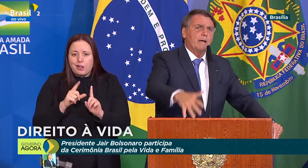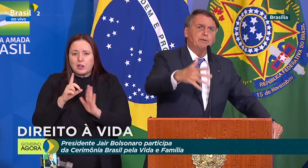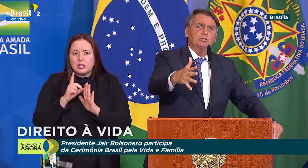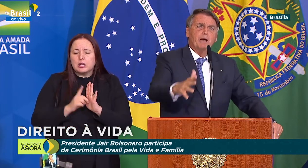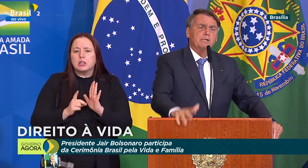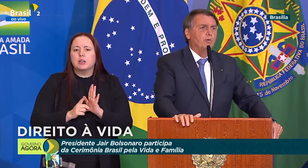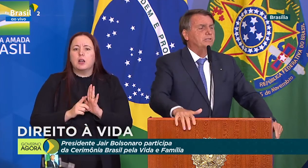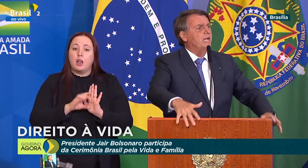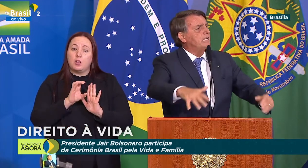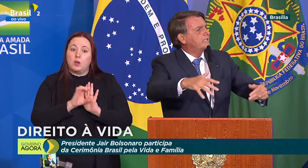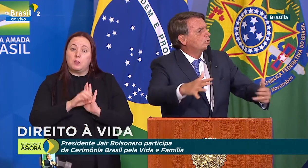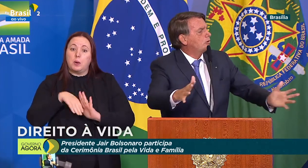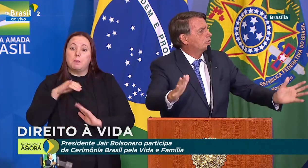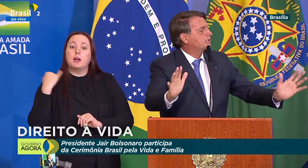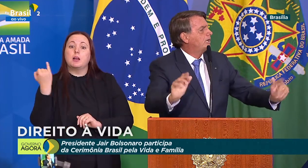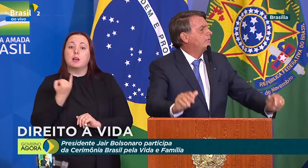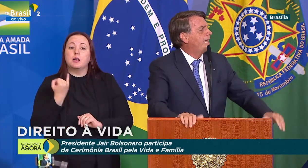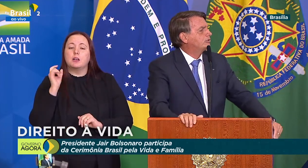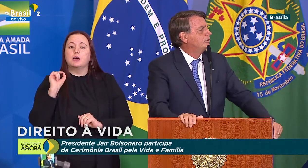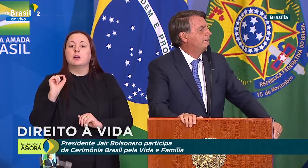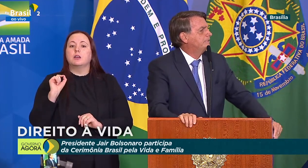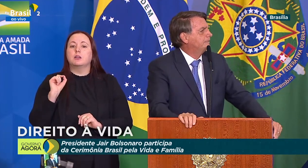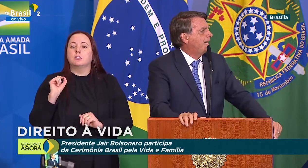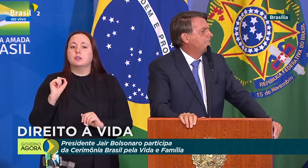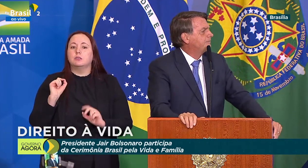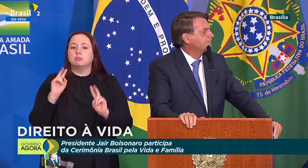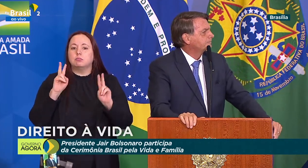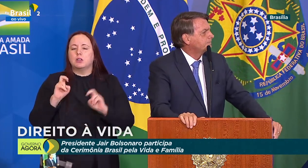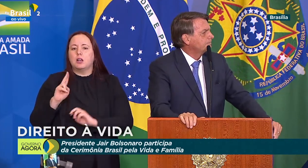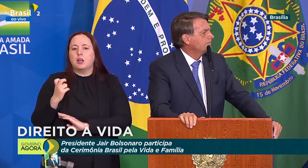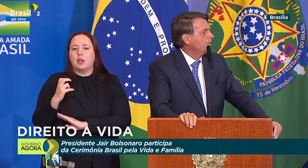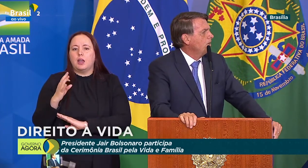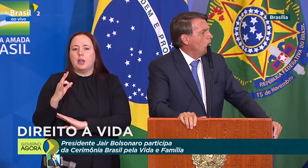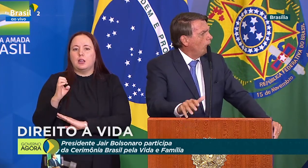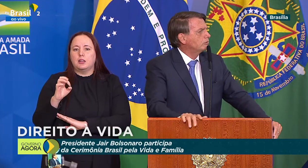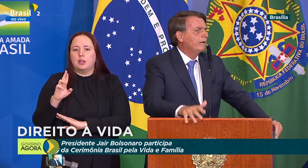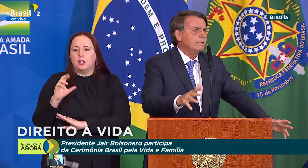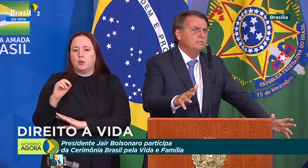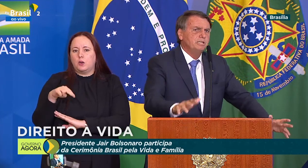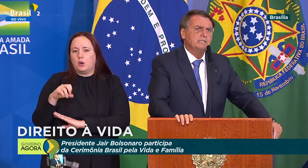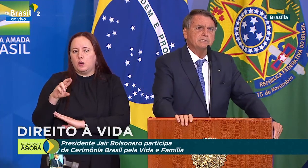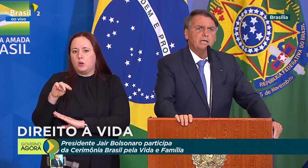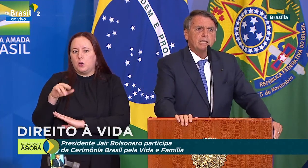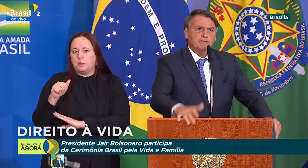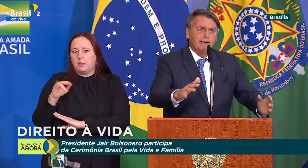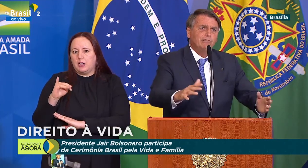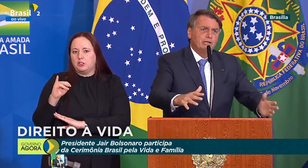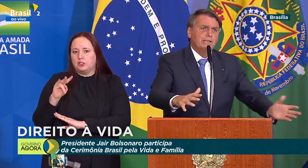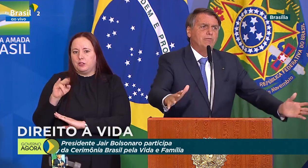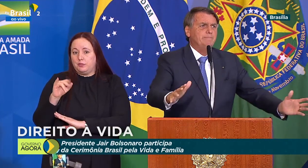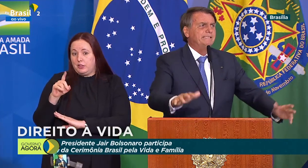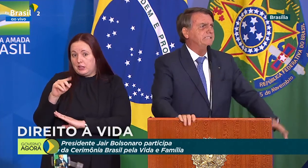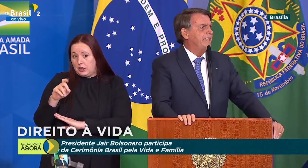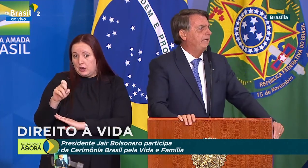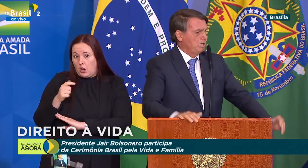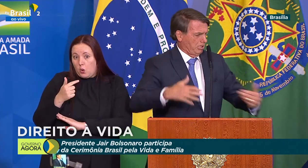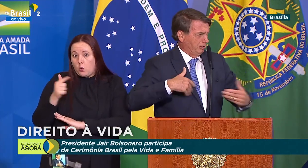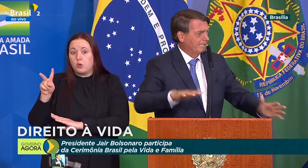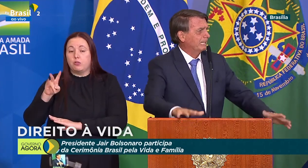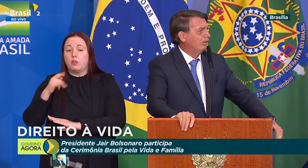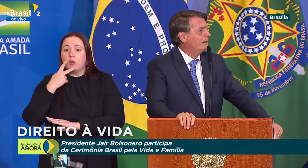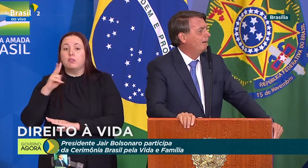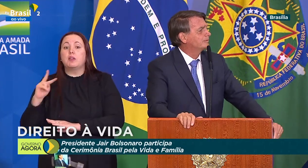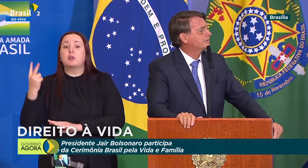curso Capítulo mais importante a desconstrução da heteronormatividade o outro lado diz que vai valorizar o